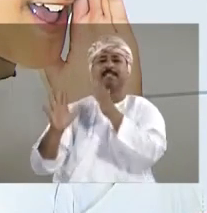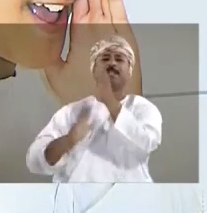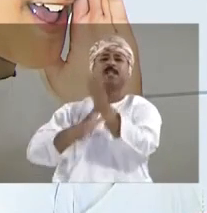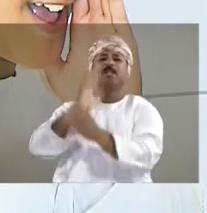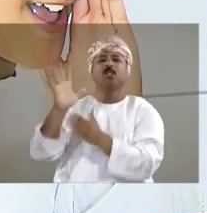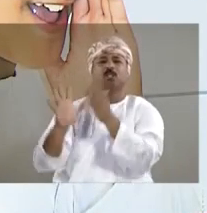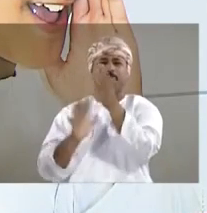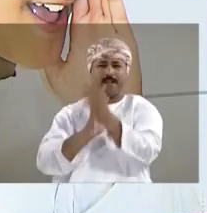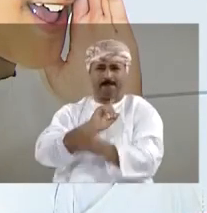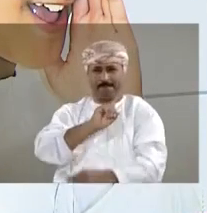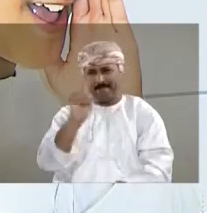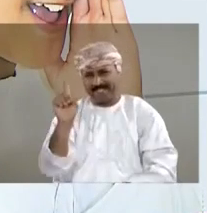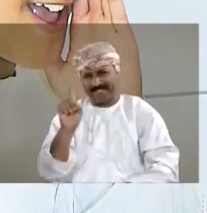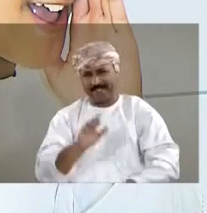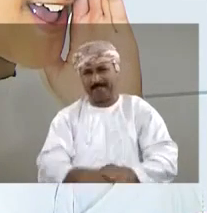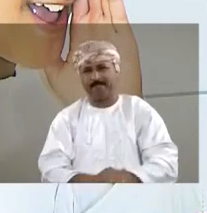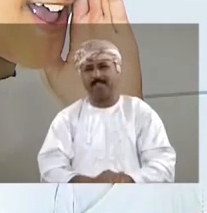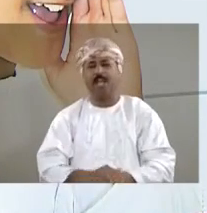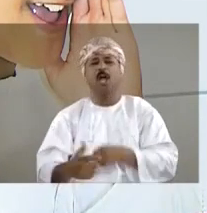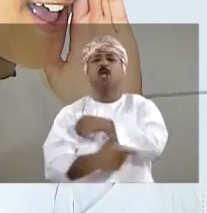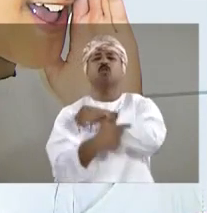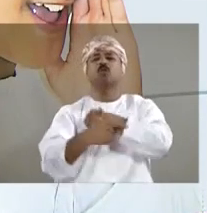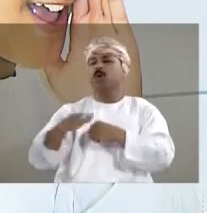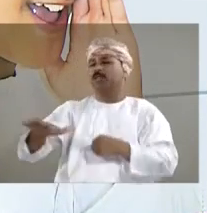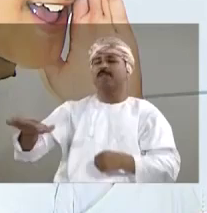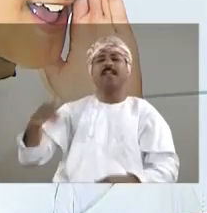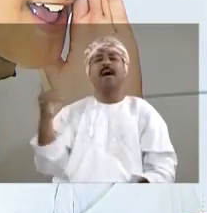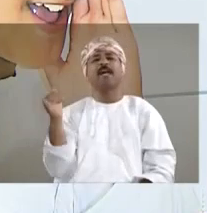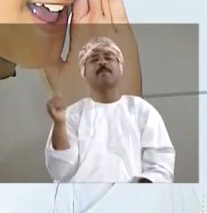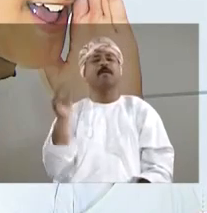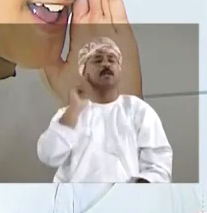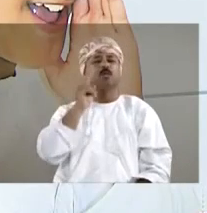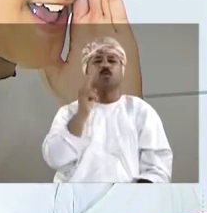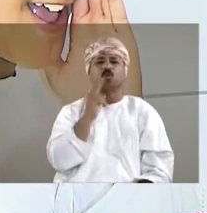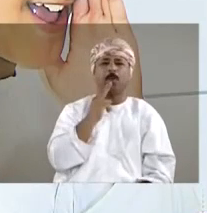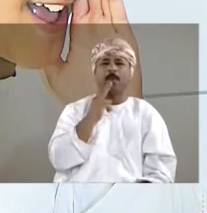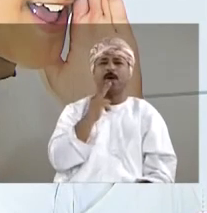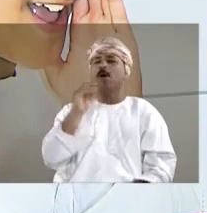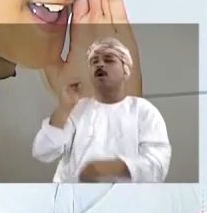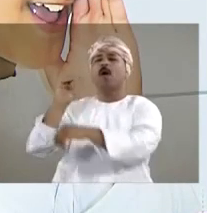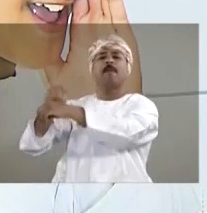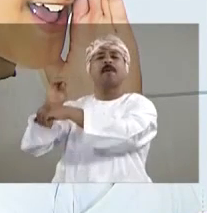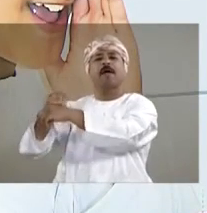الإشارة باليد. في أسبوع الطفل العربي الأصم يقدمون